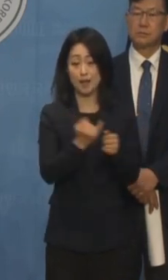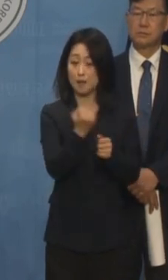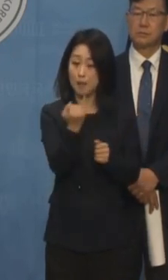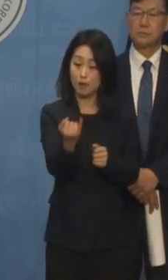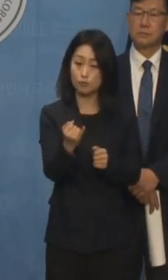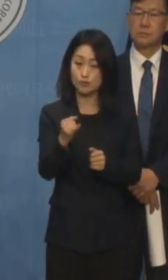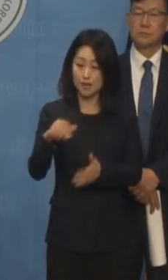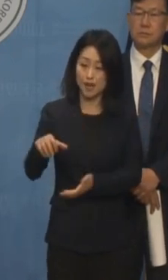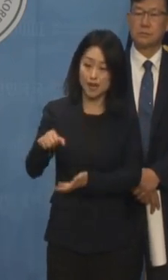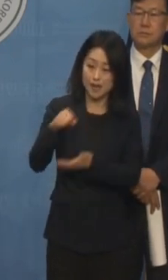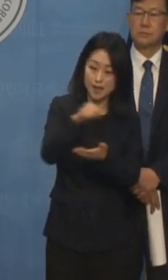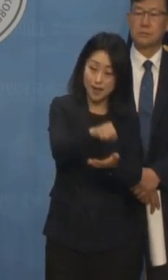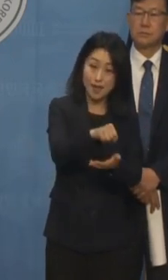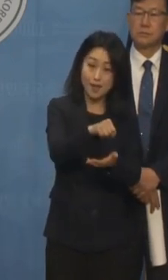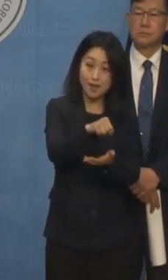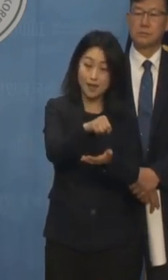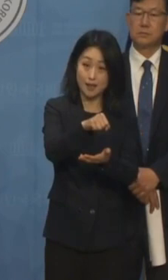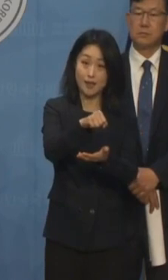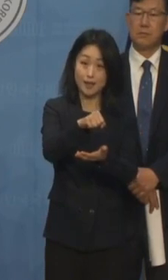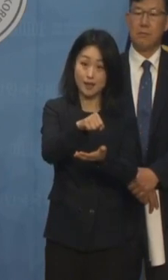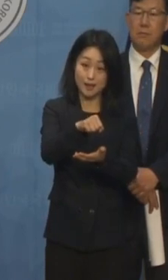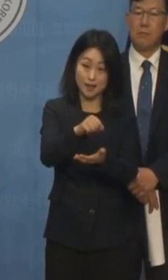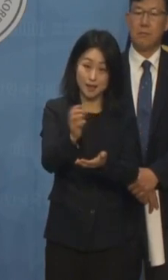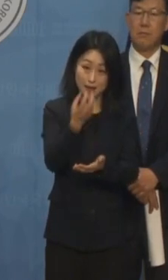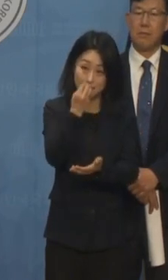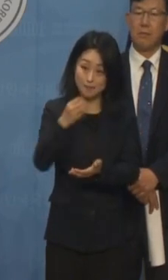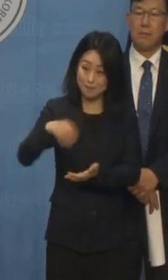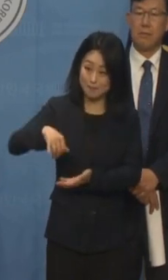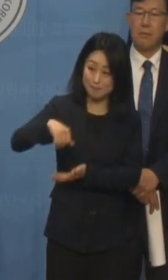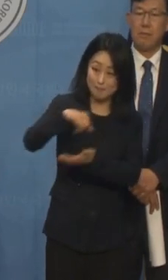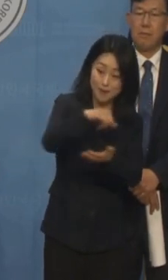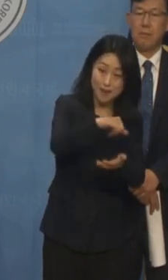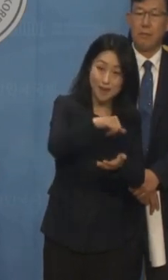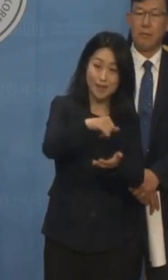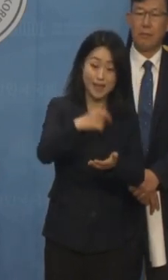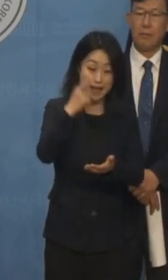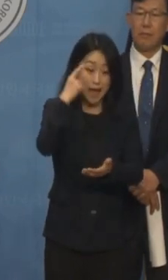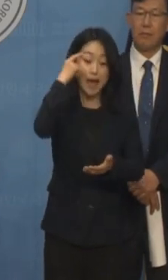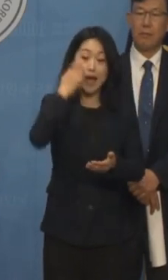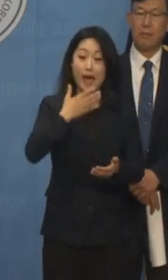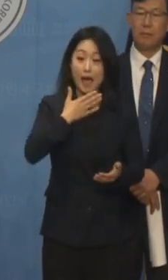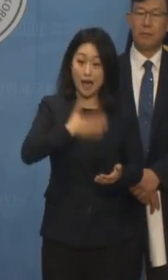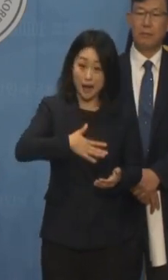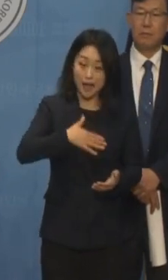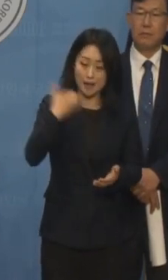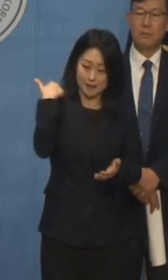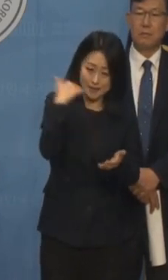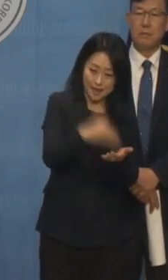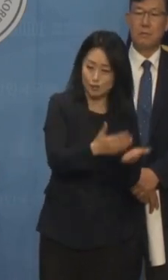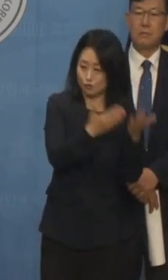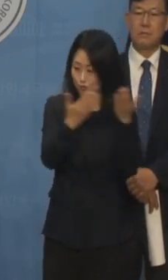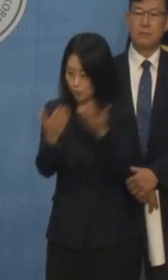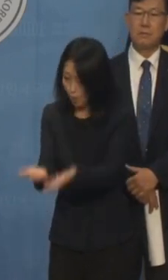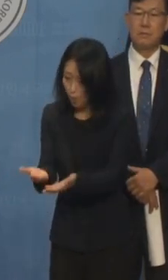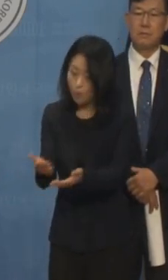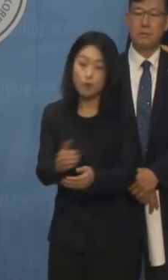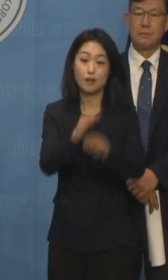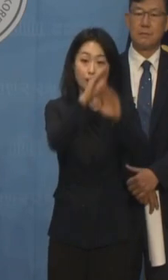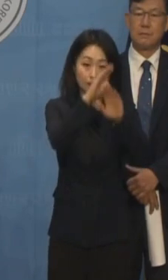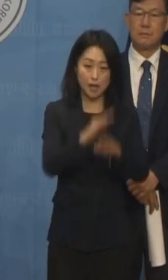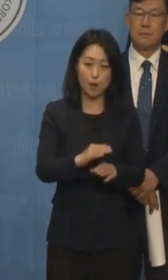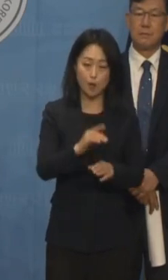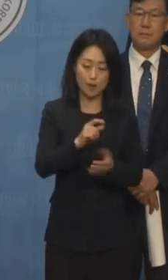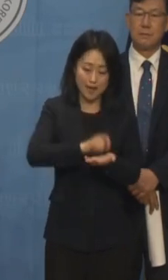사안을 인지시 즉각적으로 금품을 제공한 자에게 그 금품을 반환하고 그리고 그 사실을